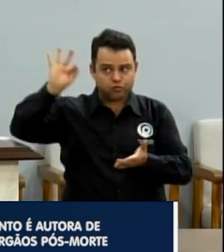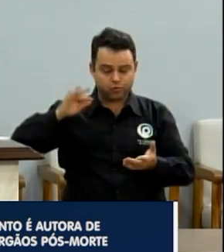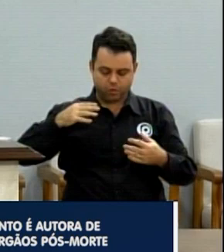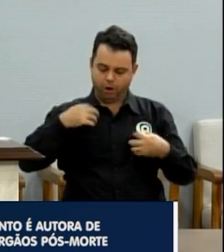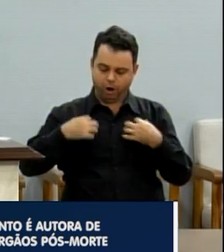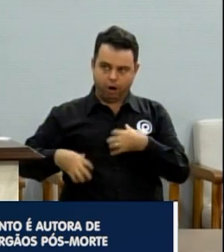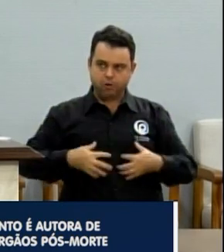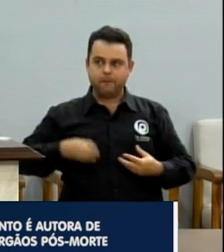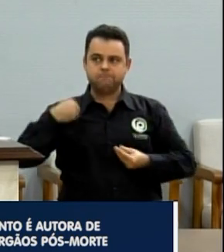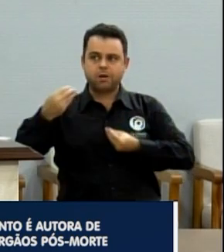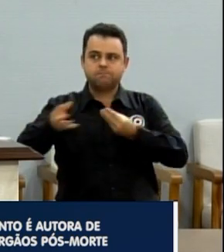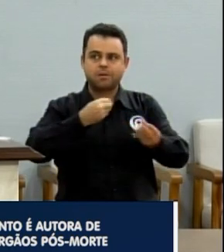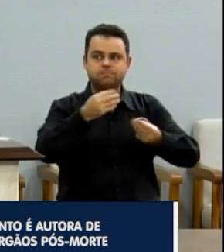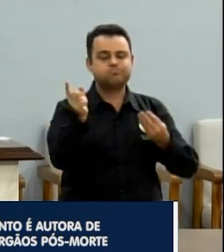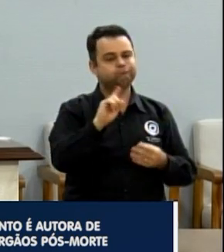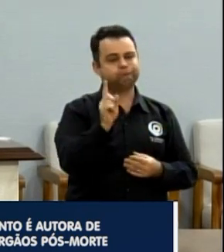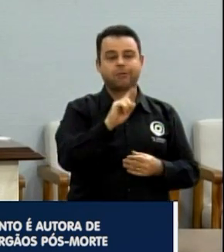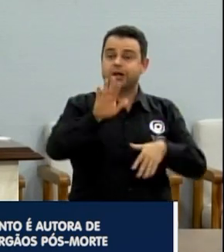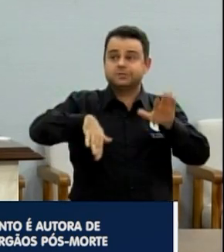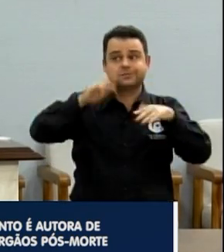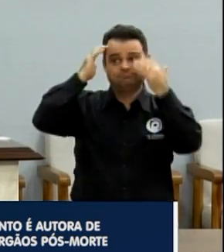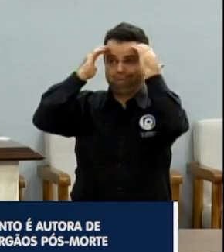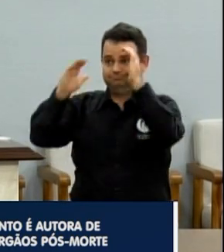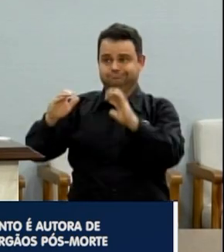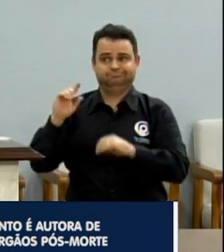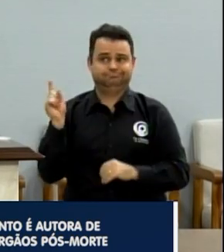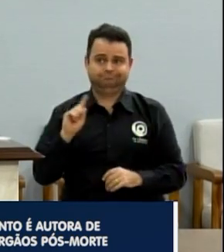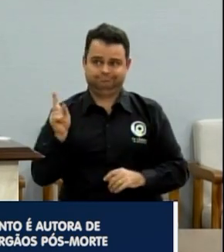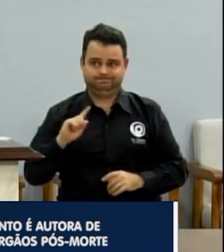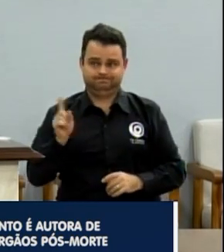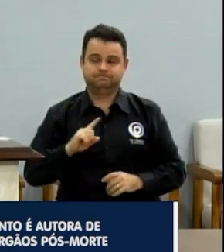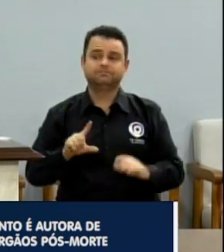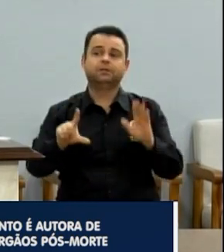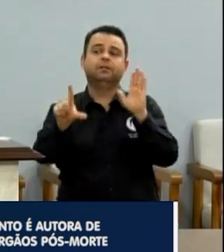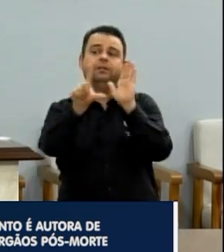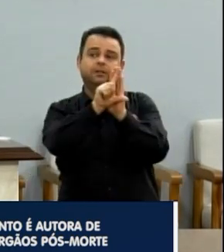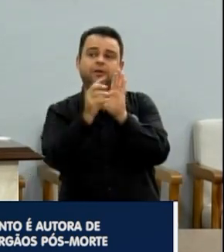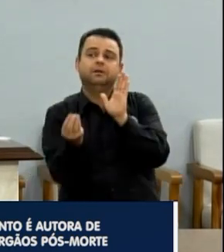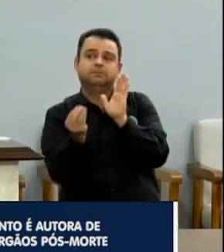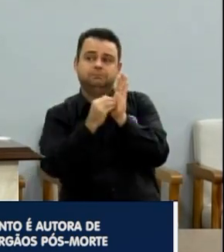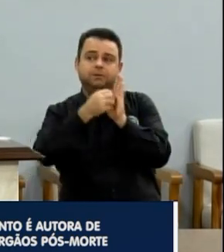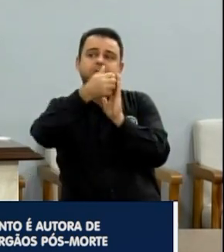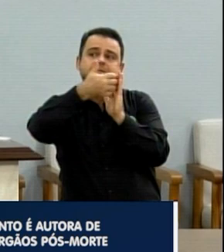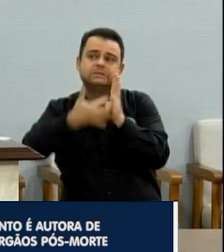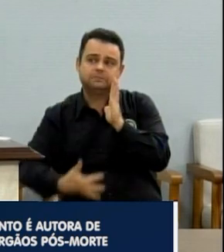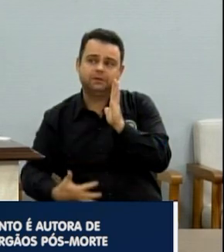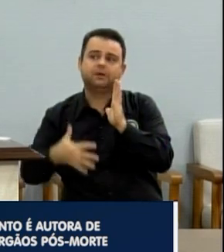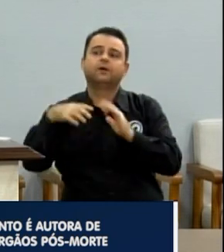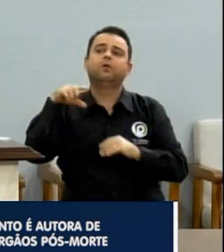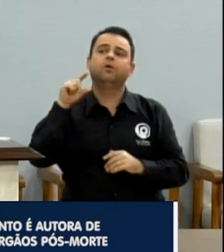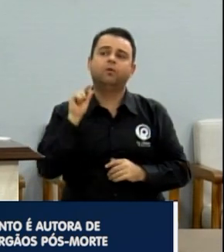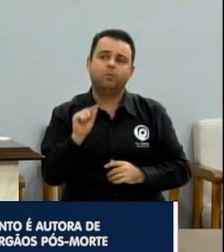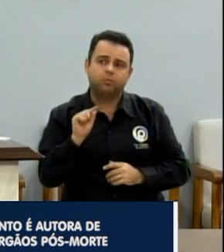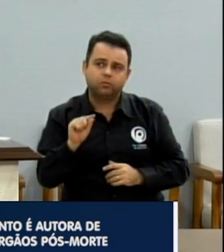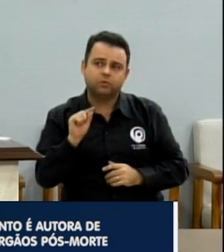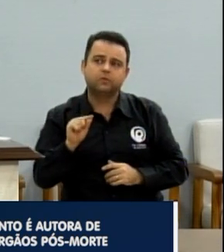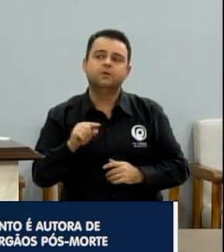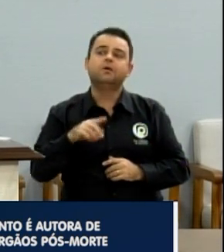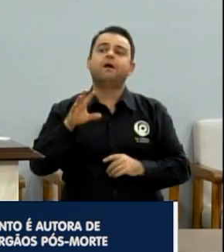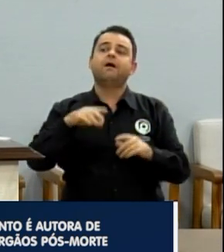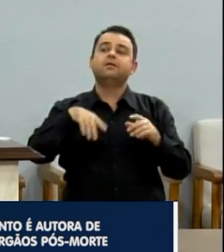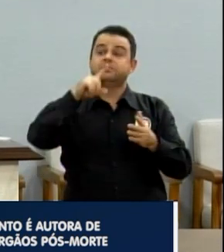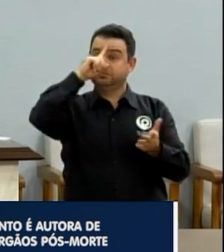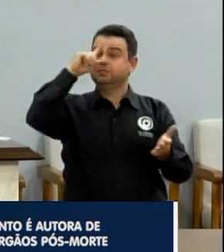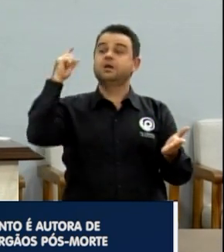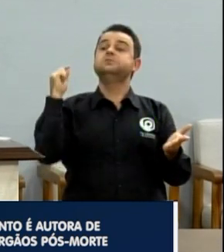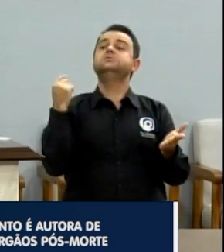será respeitada. Isso porque, de acordo com a legislação vigente sobre transplantes, a decisão final a